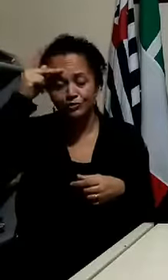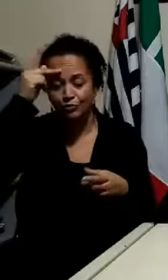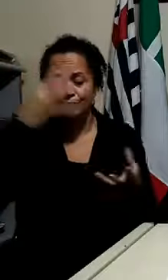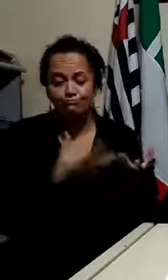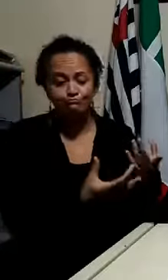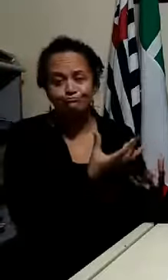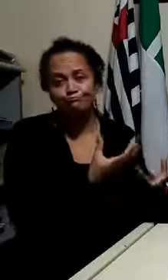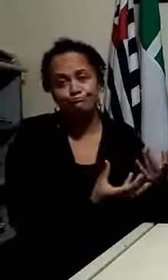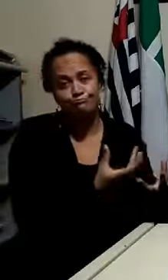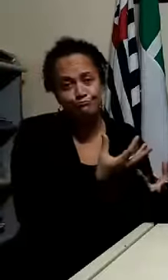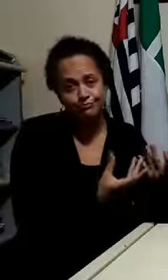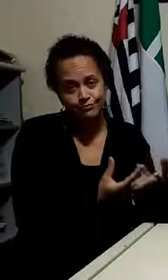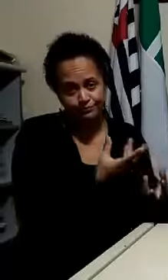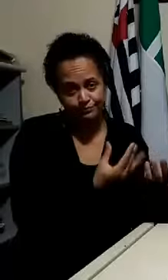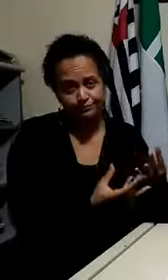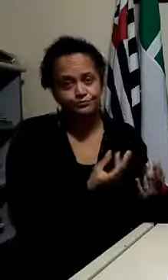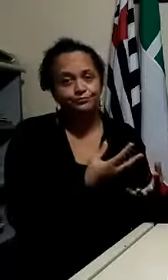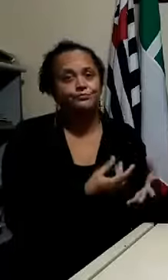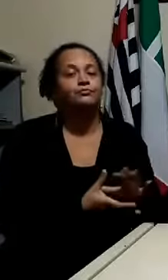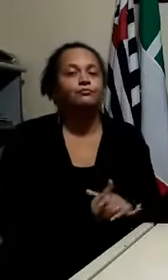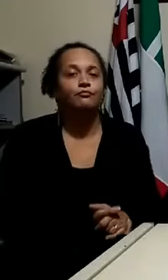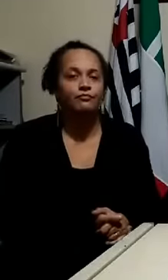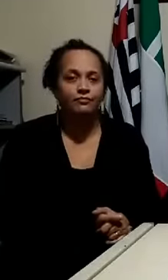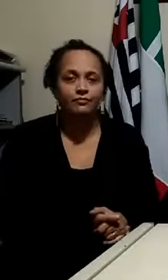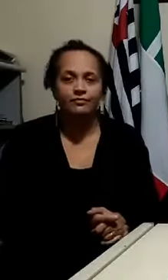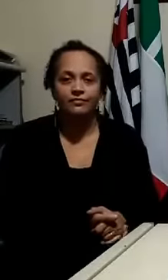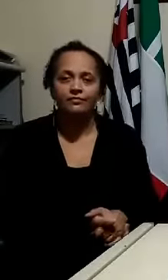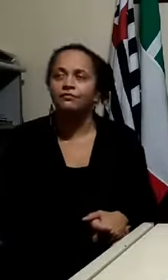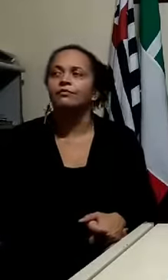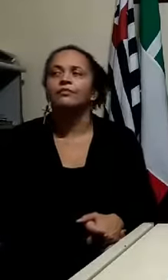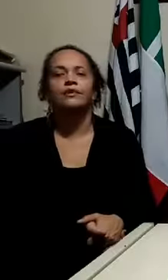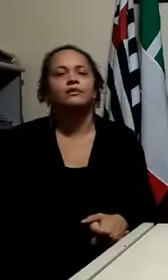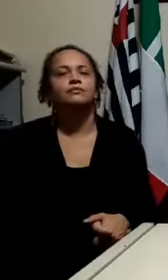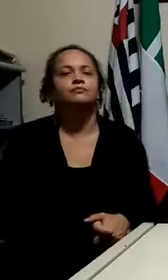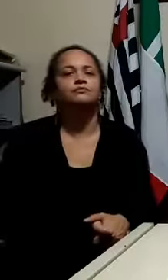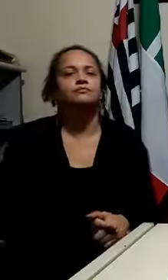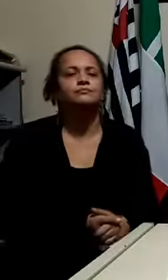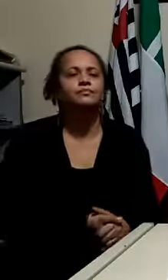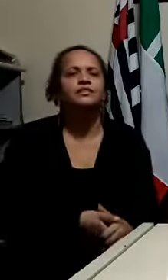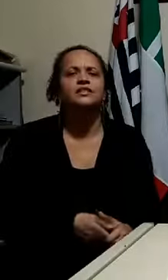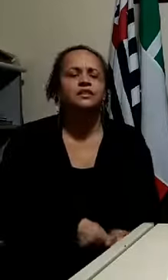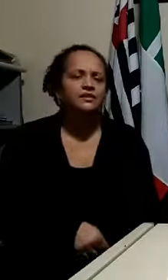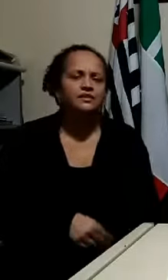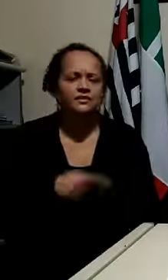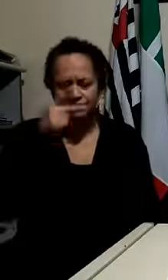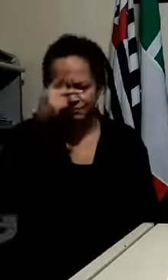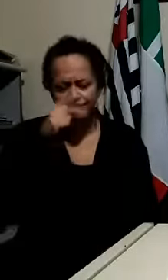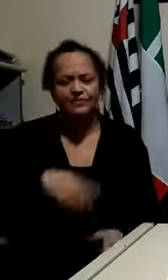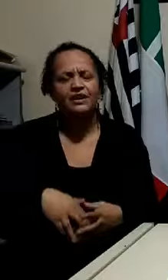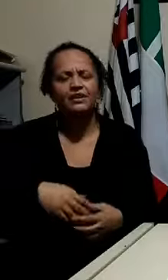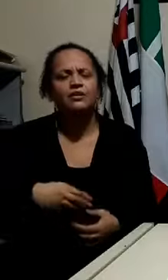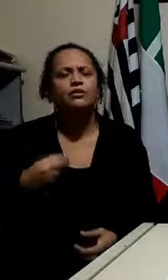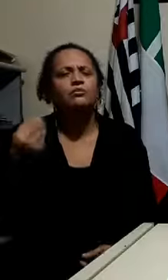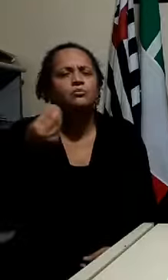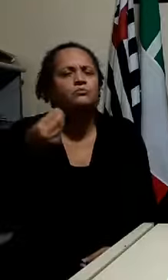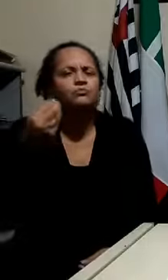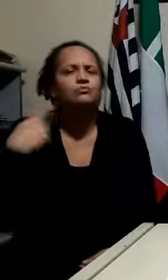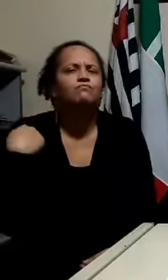no lago de enxofre, preparado para o diabo e seus anjos. Então é uma loucura, né, a